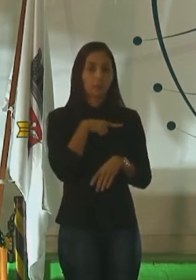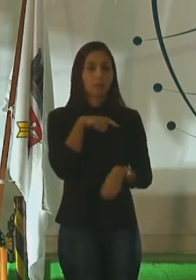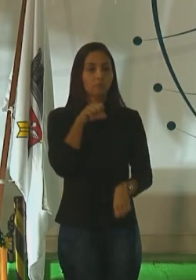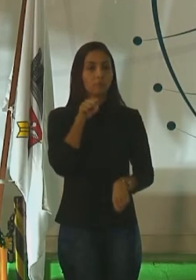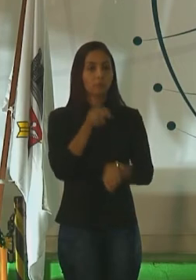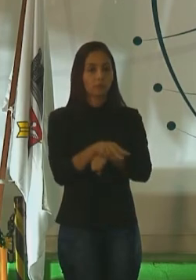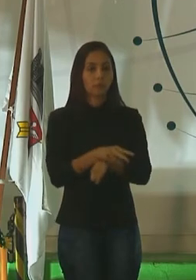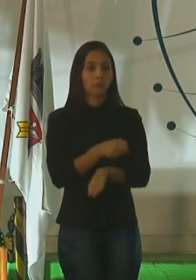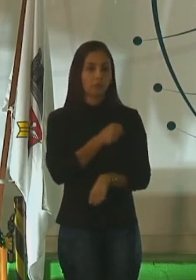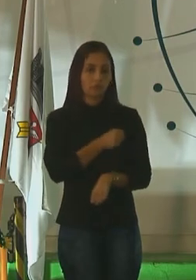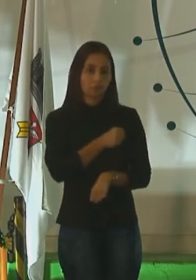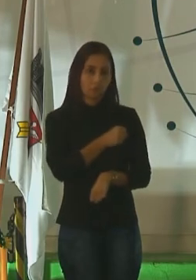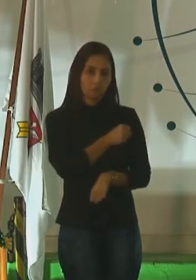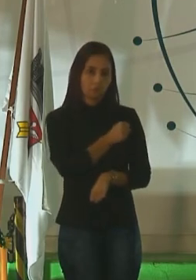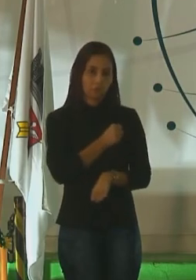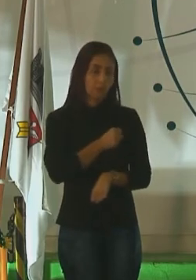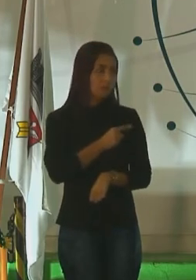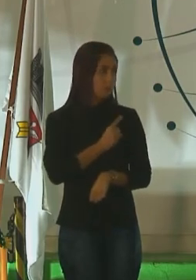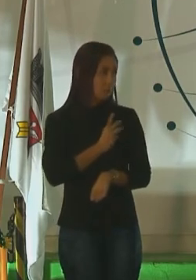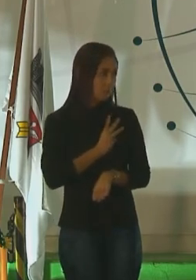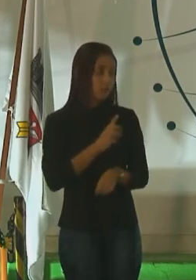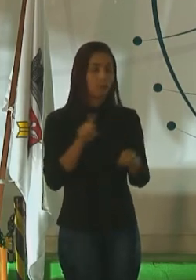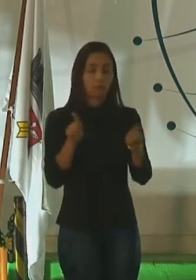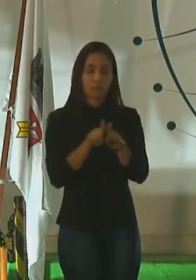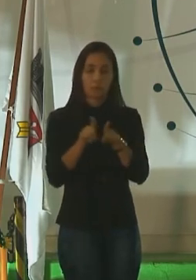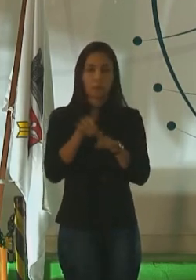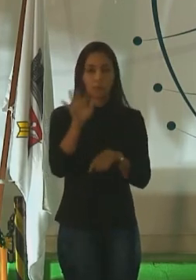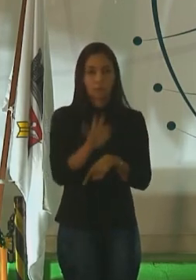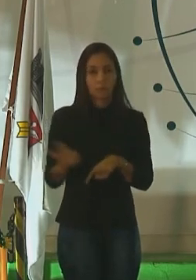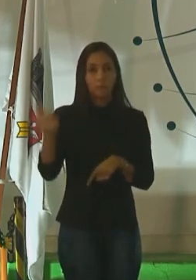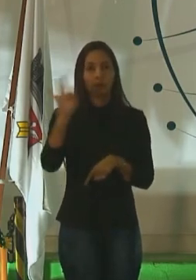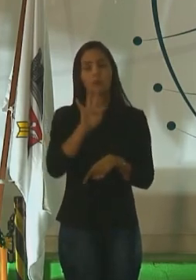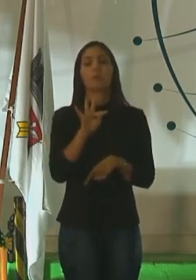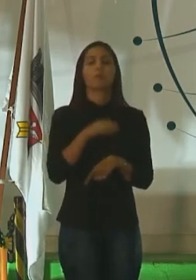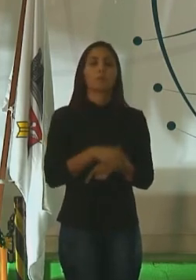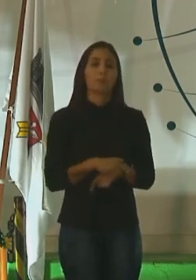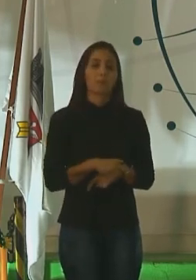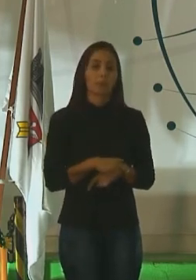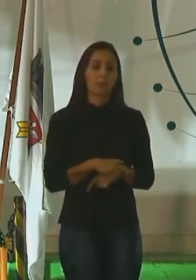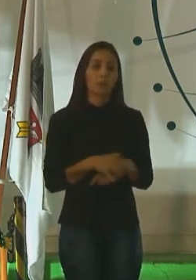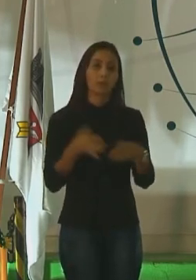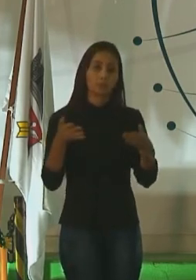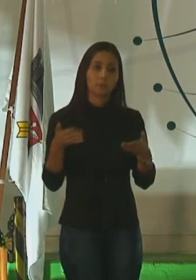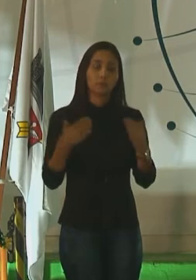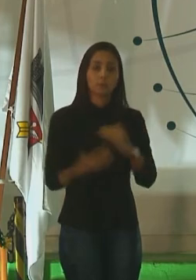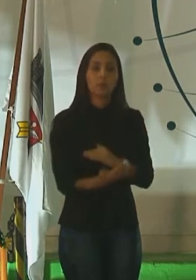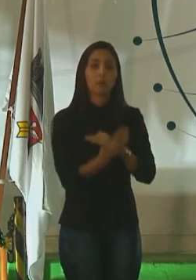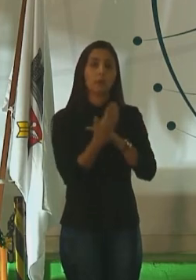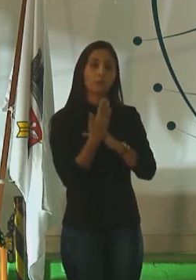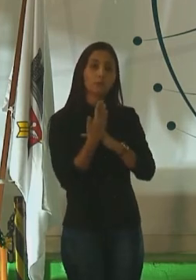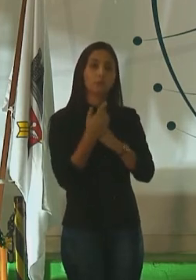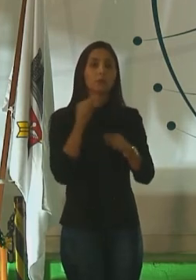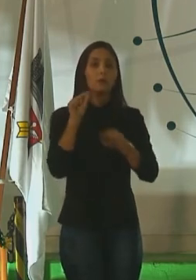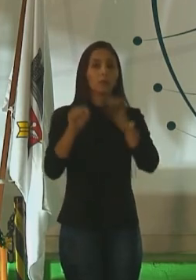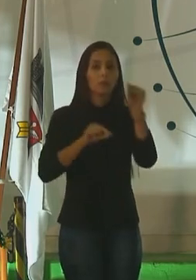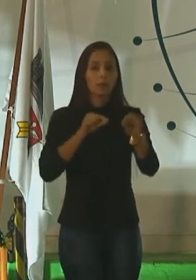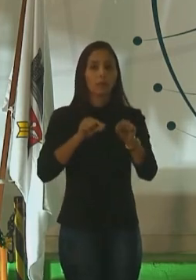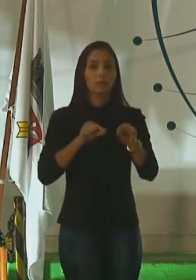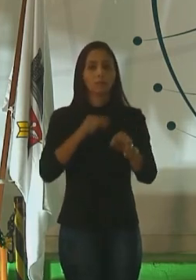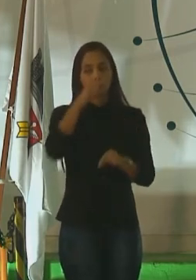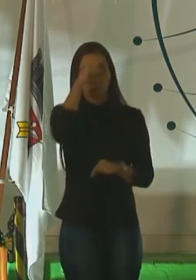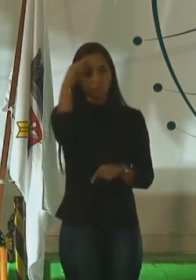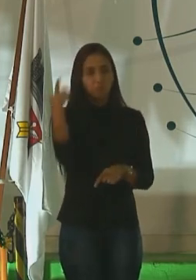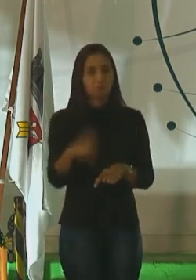médio, profissional e superior. E isso faz com que, né, a gente tente e mobilize ações de sensibilização